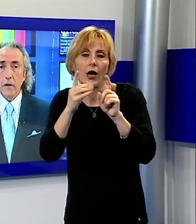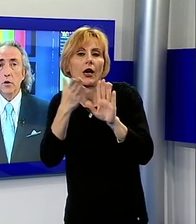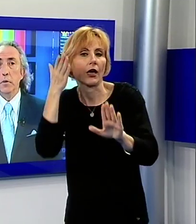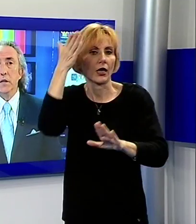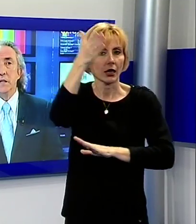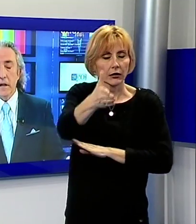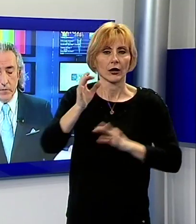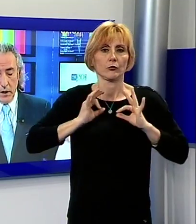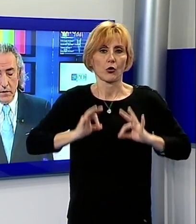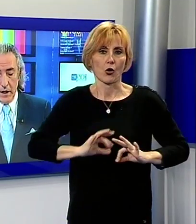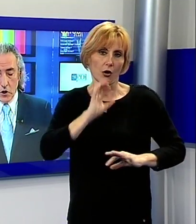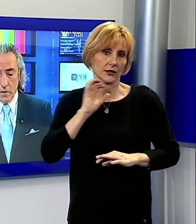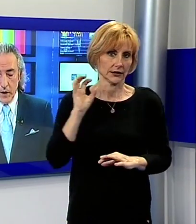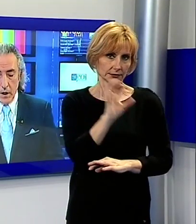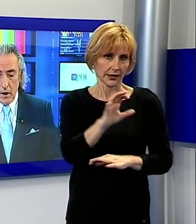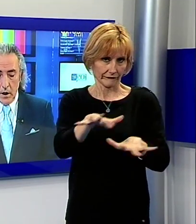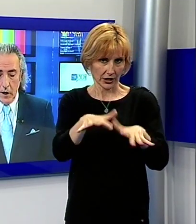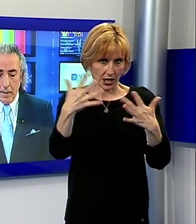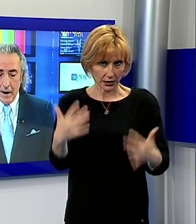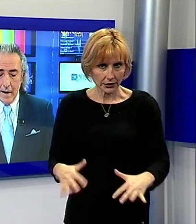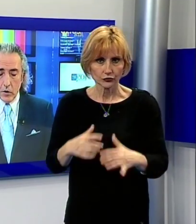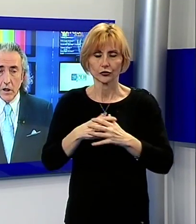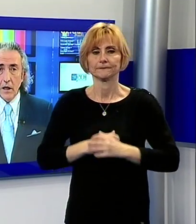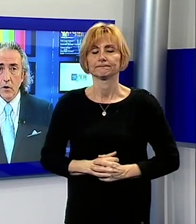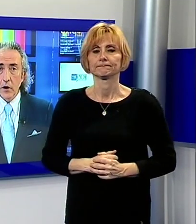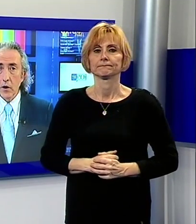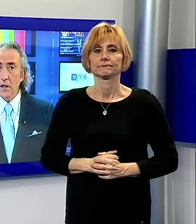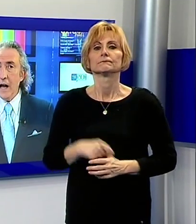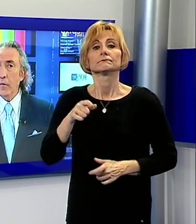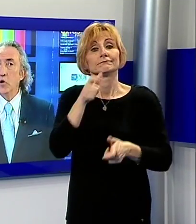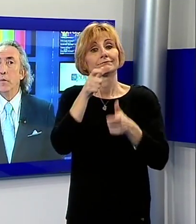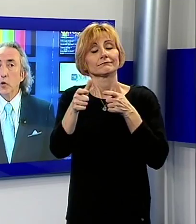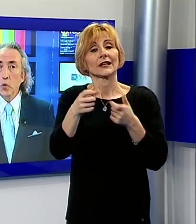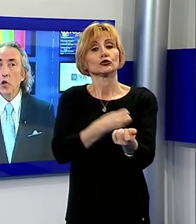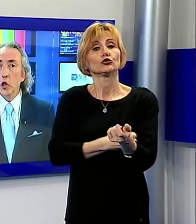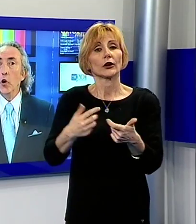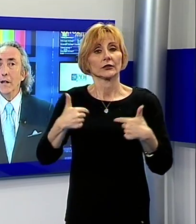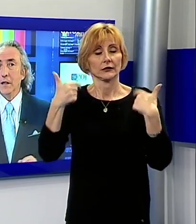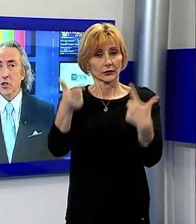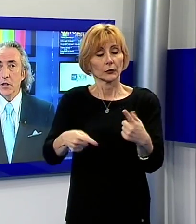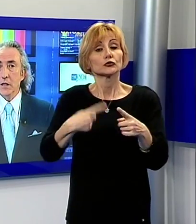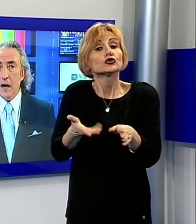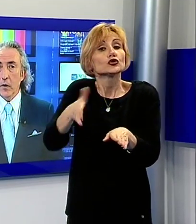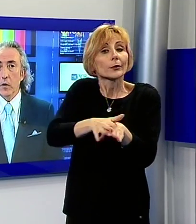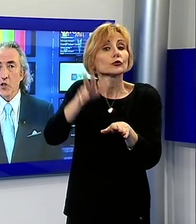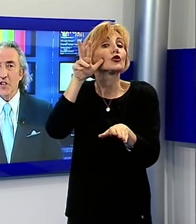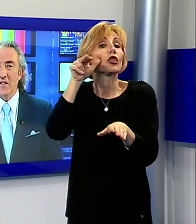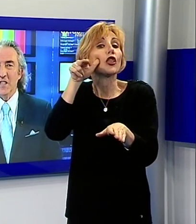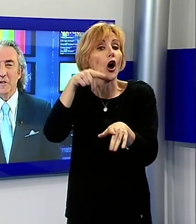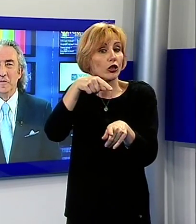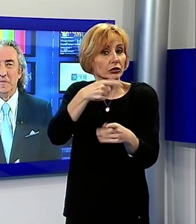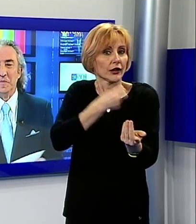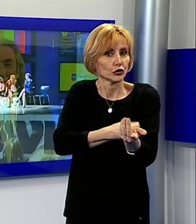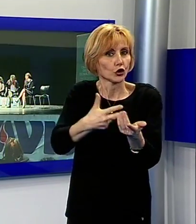commissariato di polizia di Viareggio. Ed ora parliamo di donatori di sangue e soprattutto di donatrici di sangue in questo